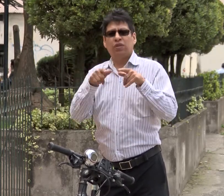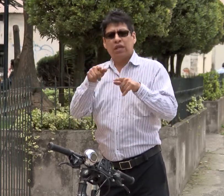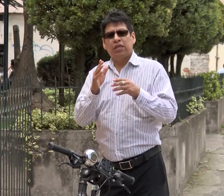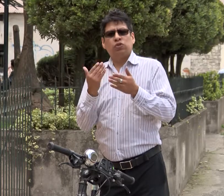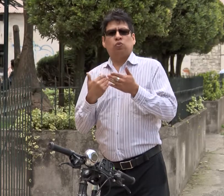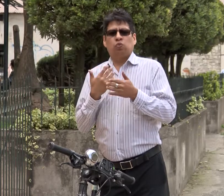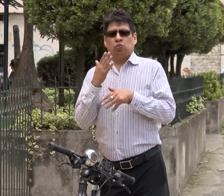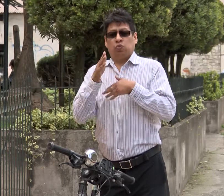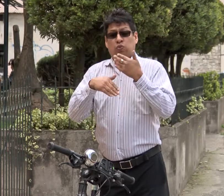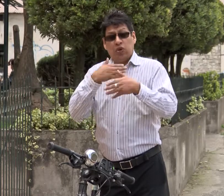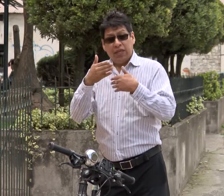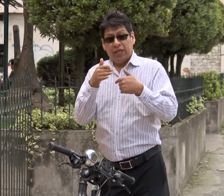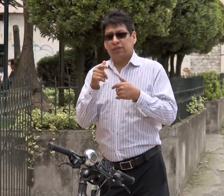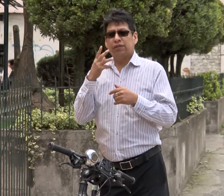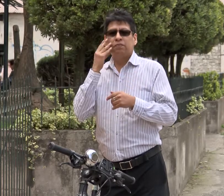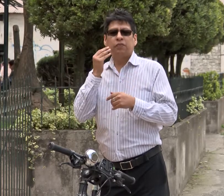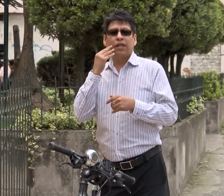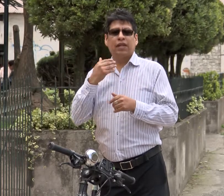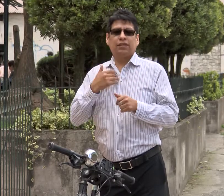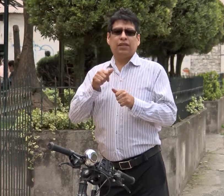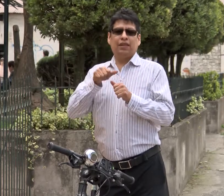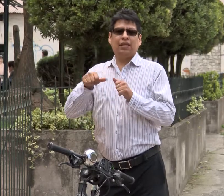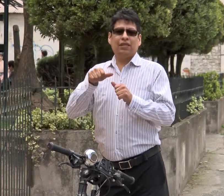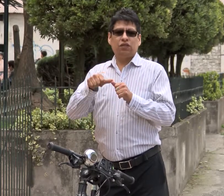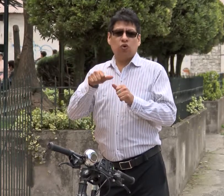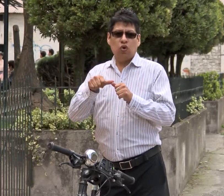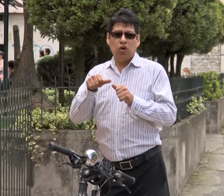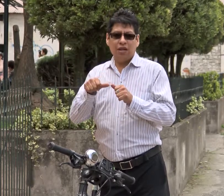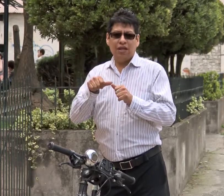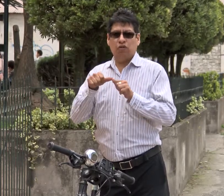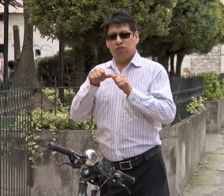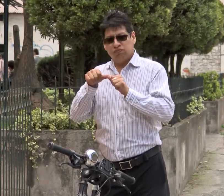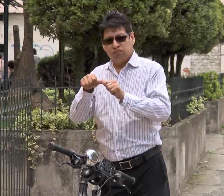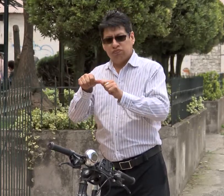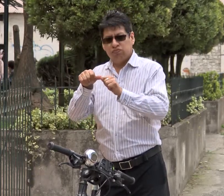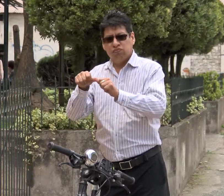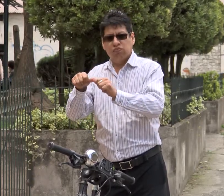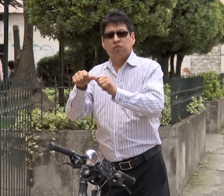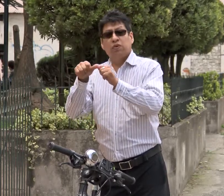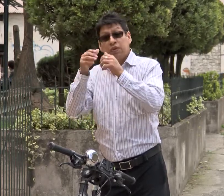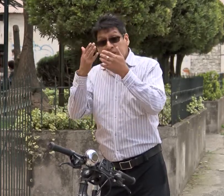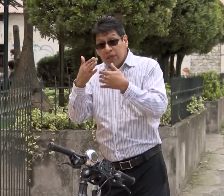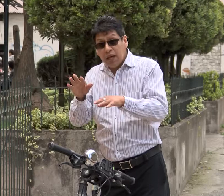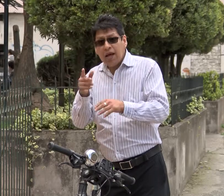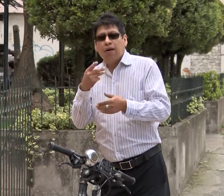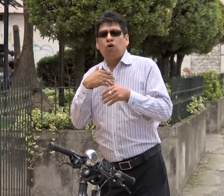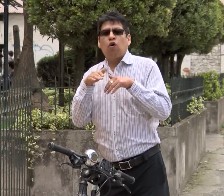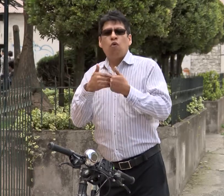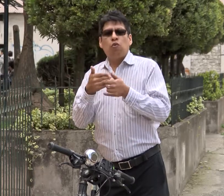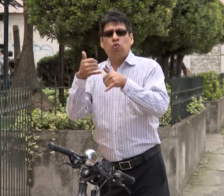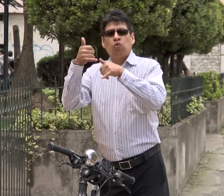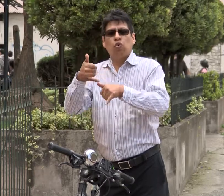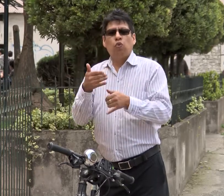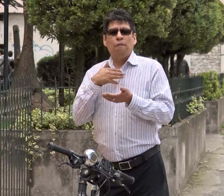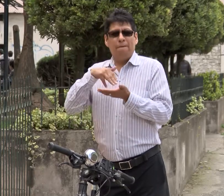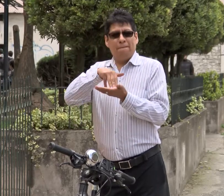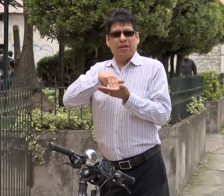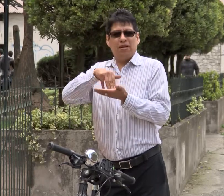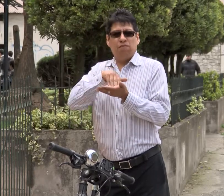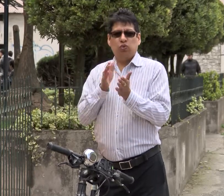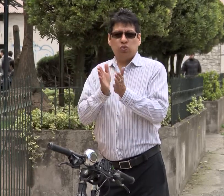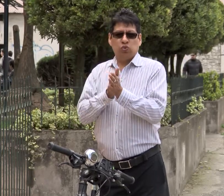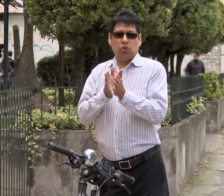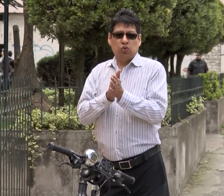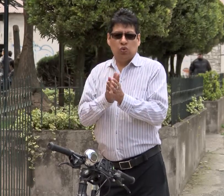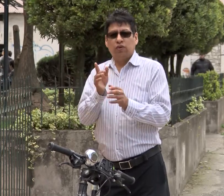de hecho yo junto con mis compañeros hemos sido los primeros en fundar un club de deportes dedicada a las personas sordas